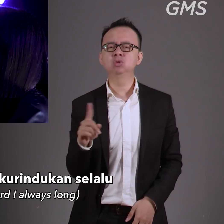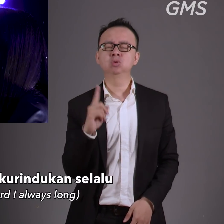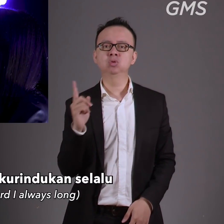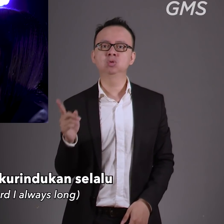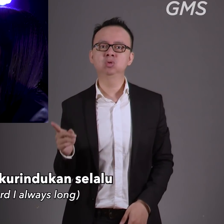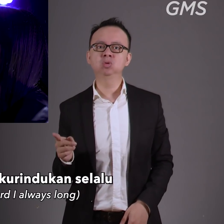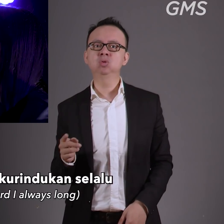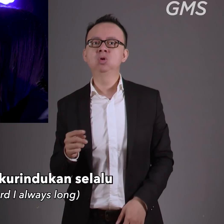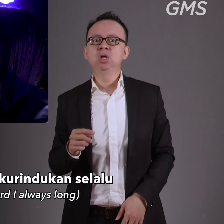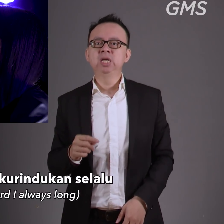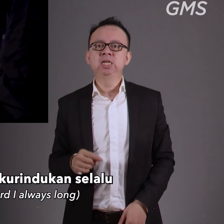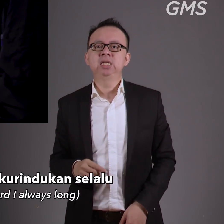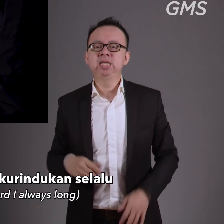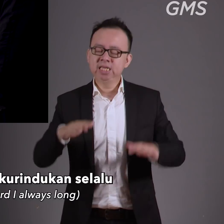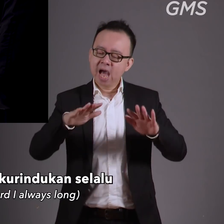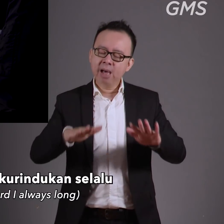selalu